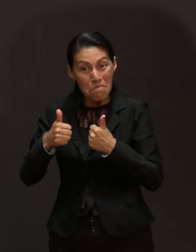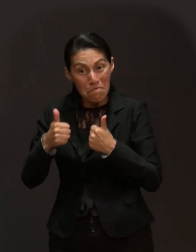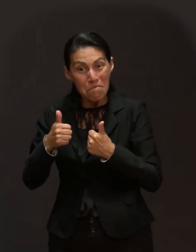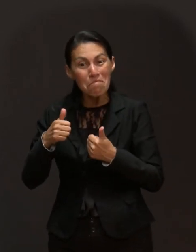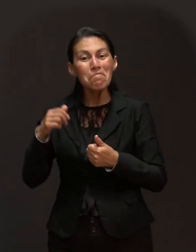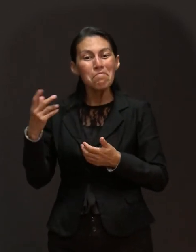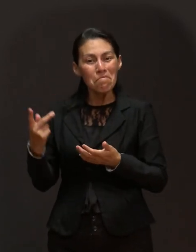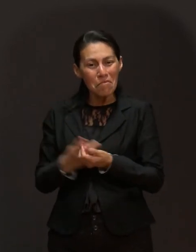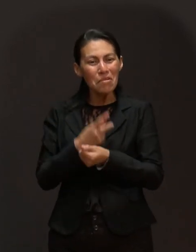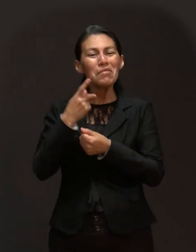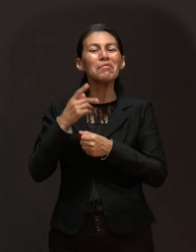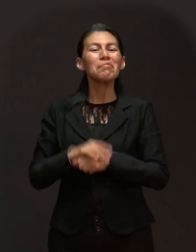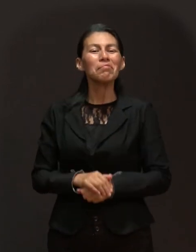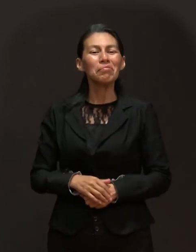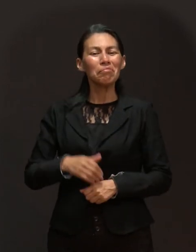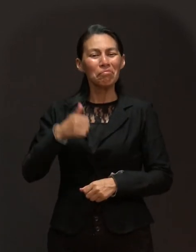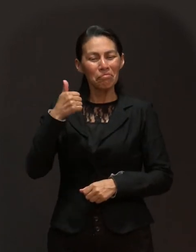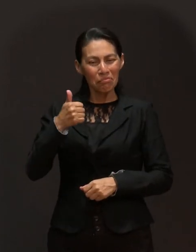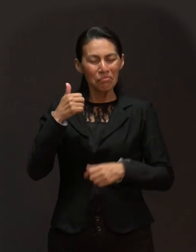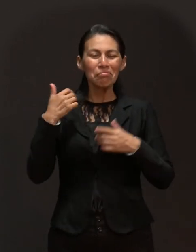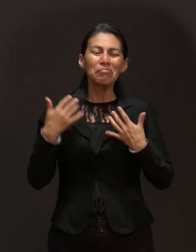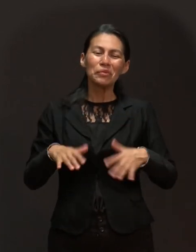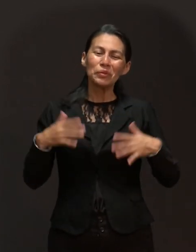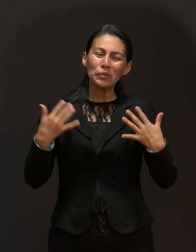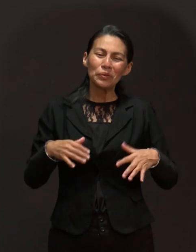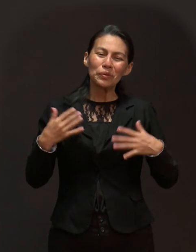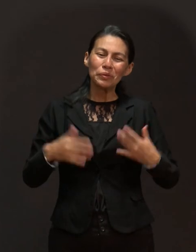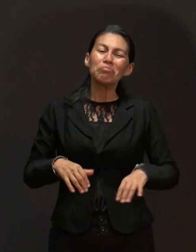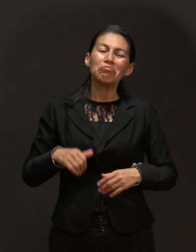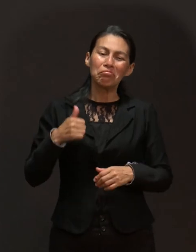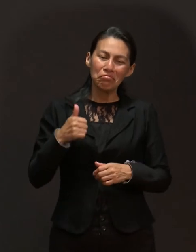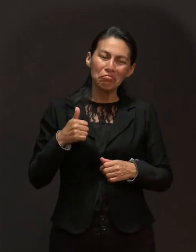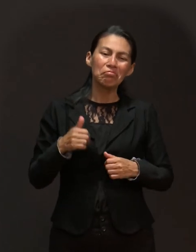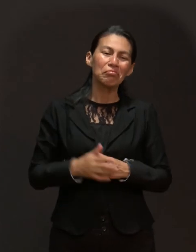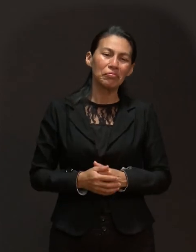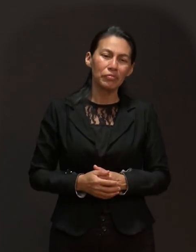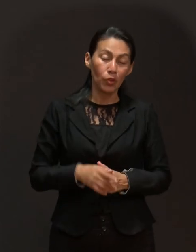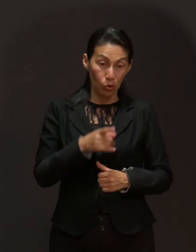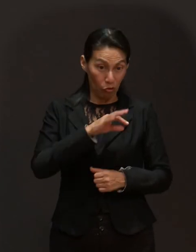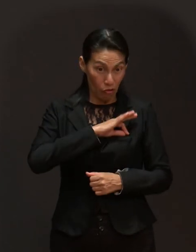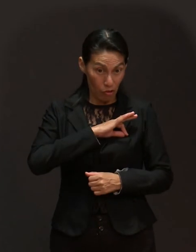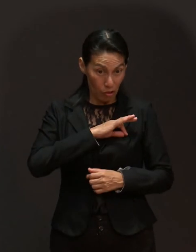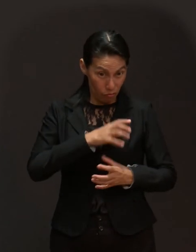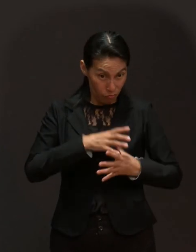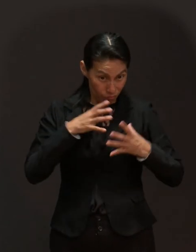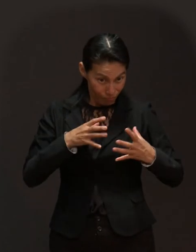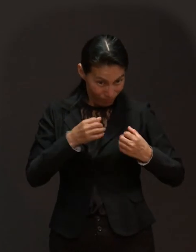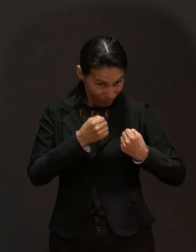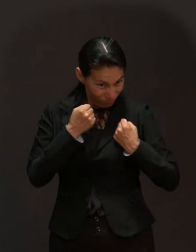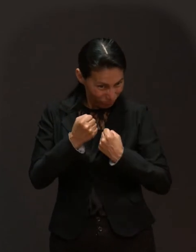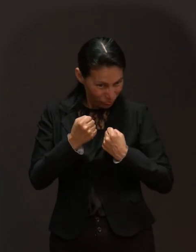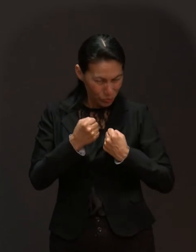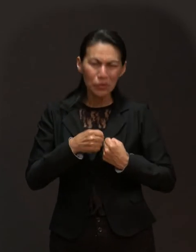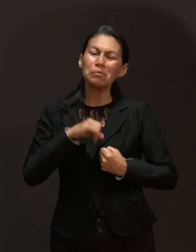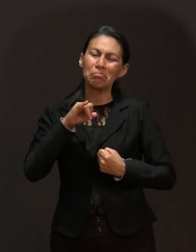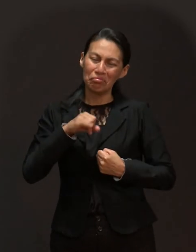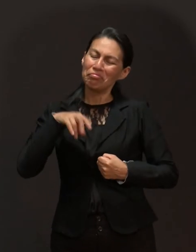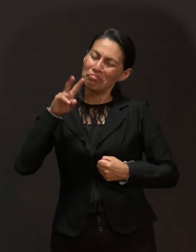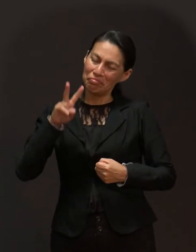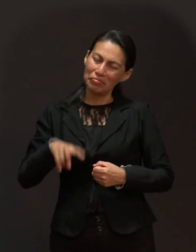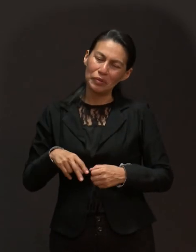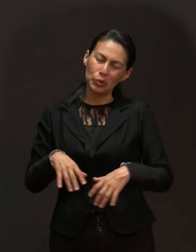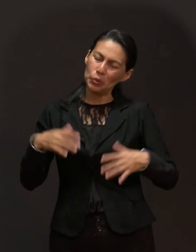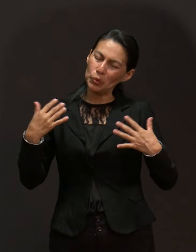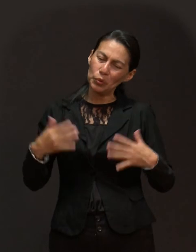por la gracia de Dios. Fue el milagro más grande que recuerdo en mi carrera, Pastor. ¿Fortaleció tu fe? Demasiado.